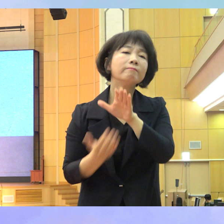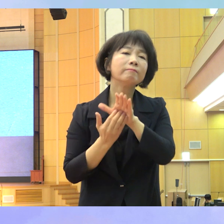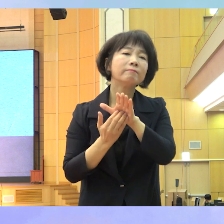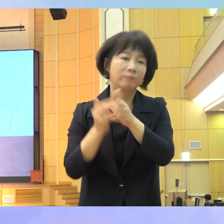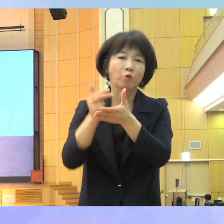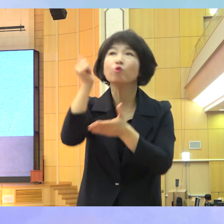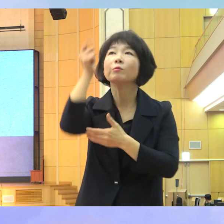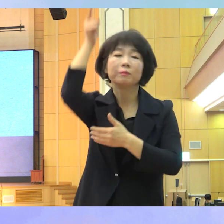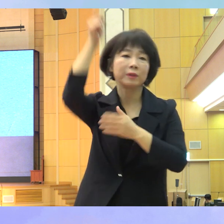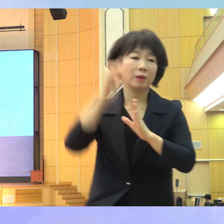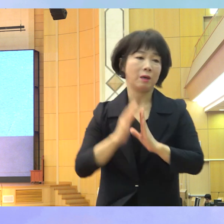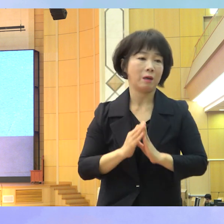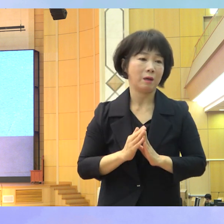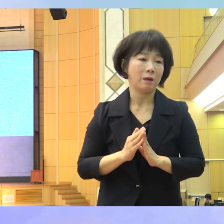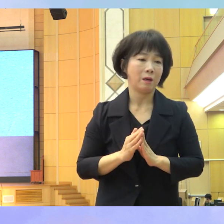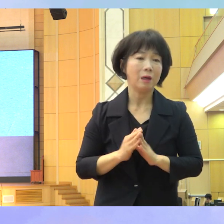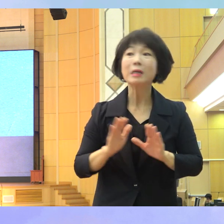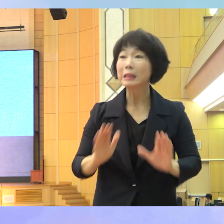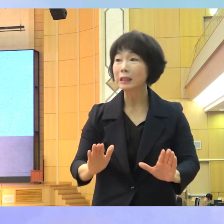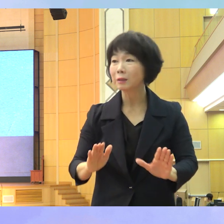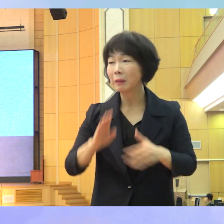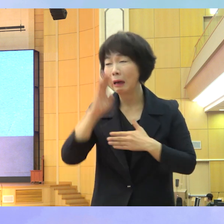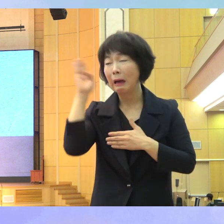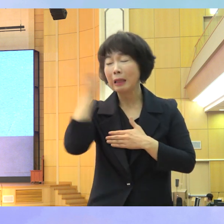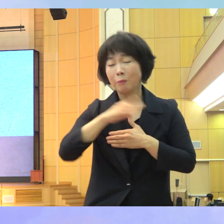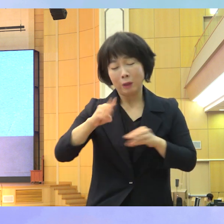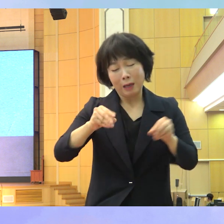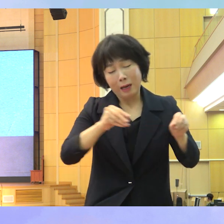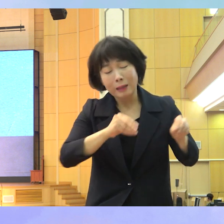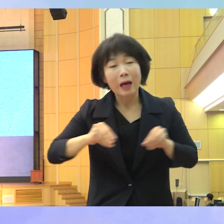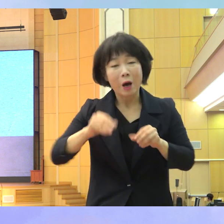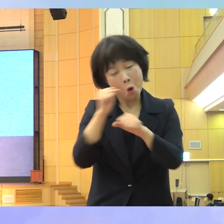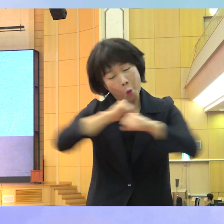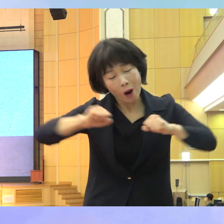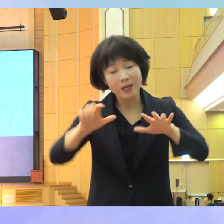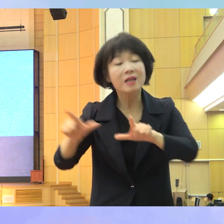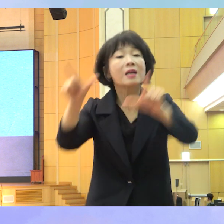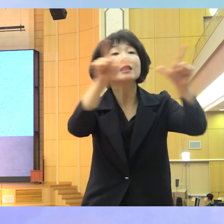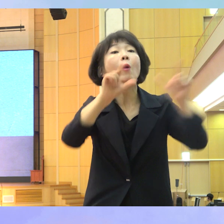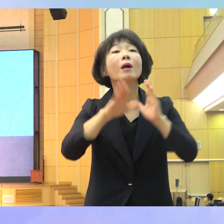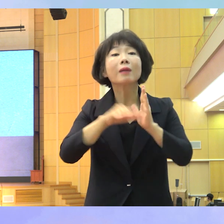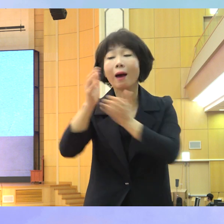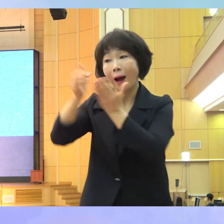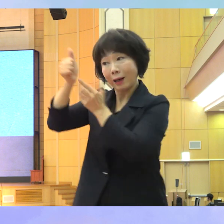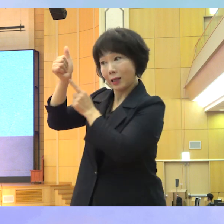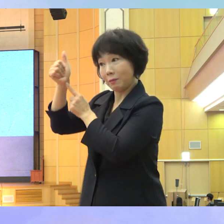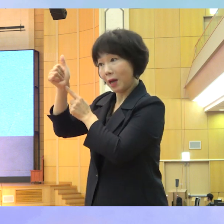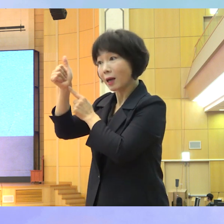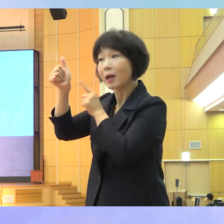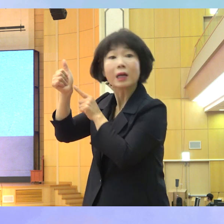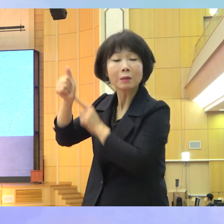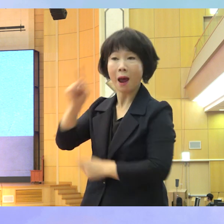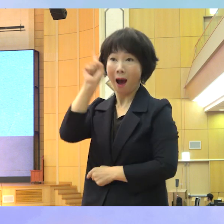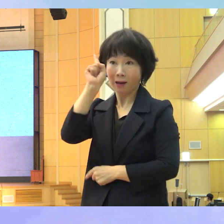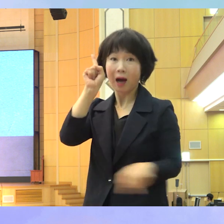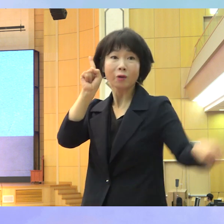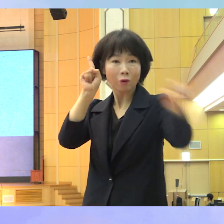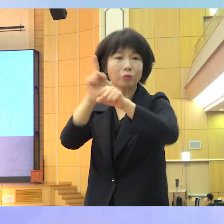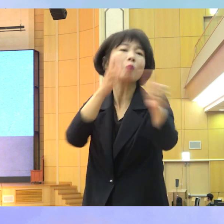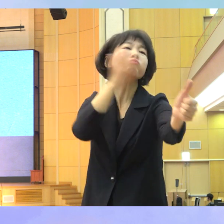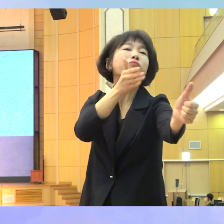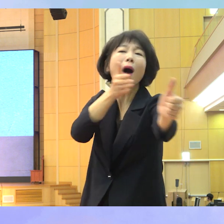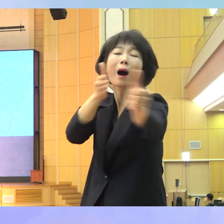그런 과정 속에서 이 광야 생활에서 우리에게 요구하시는 게 있어요. 뭐라고 요구하시냐? 우리를